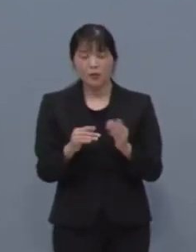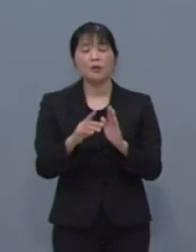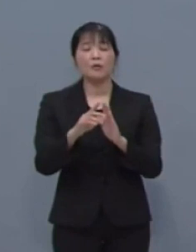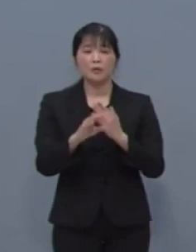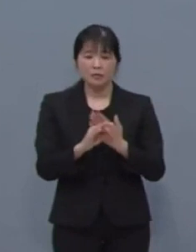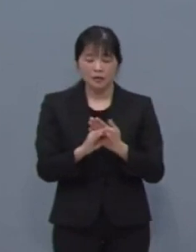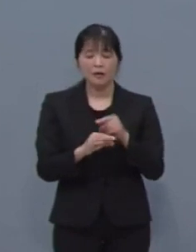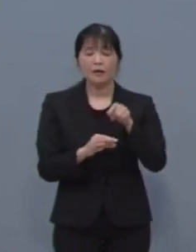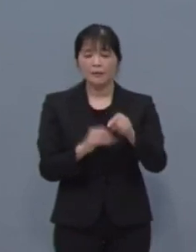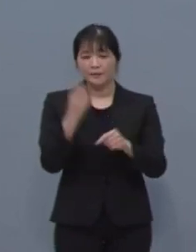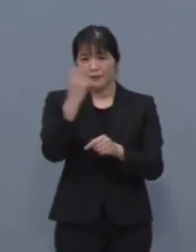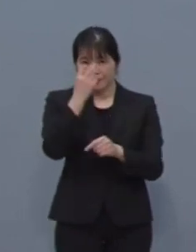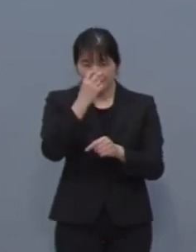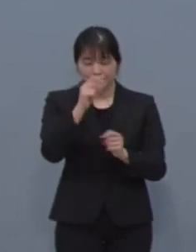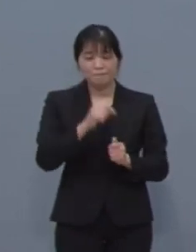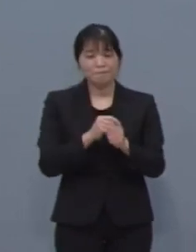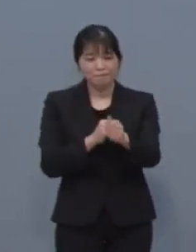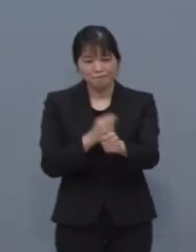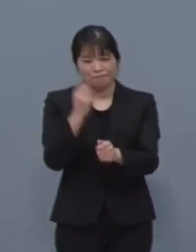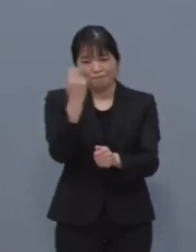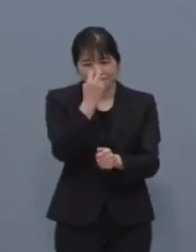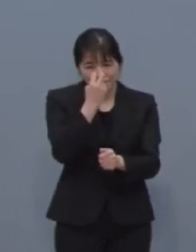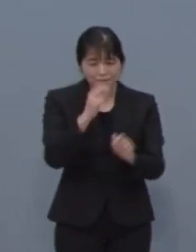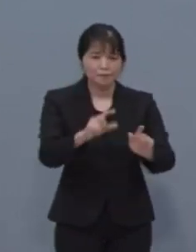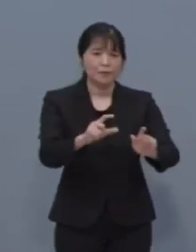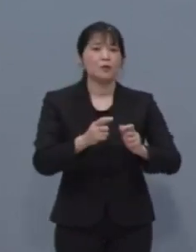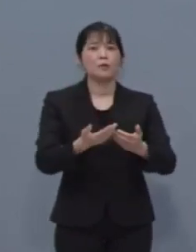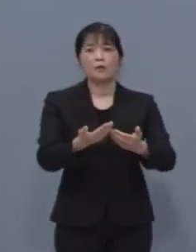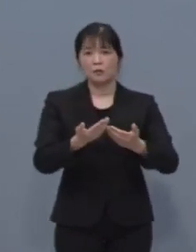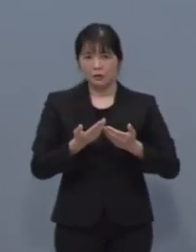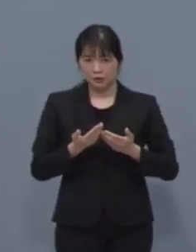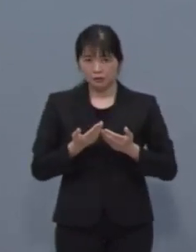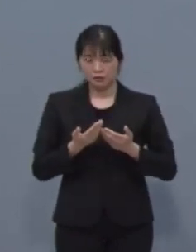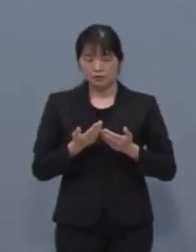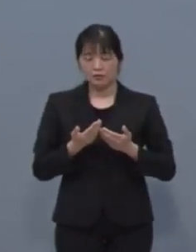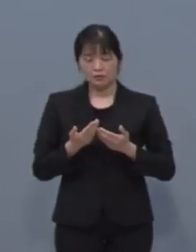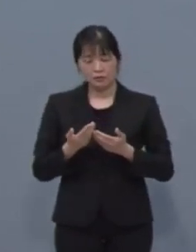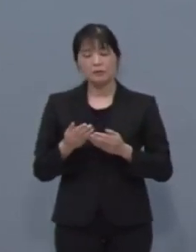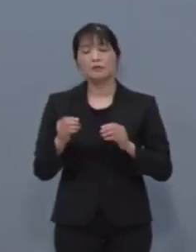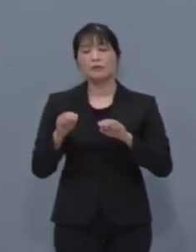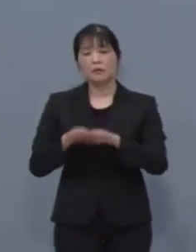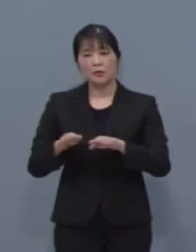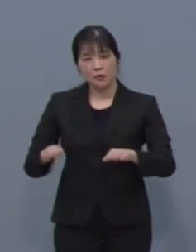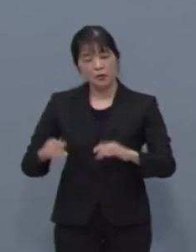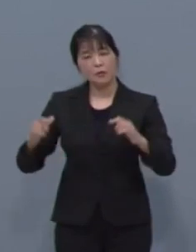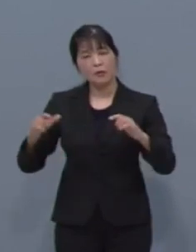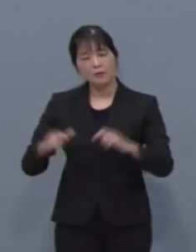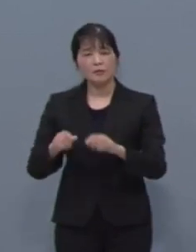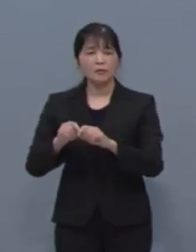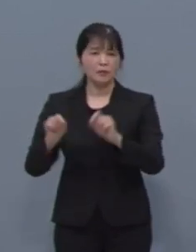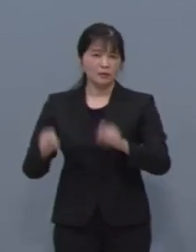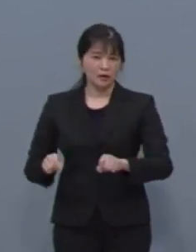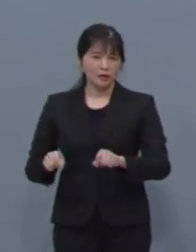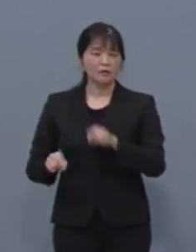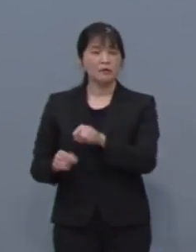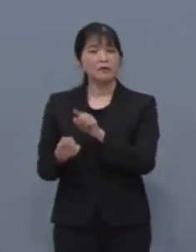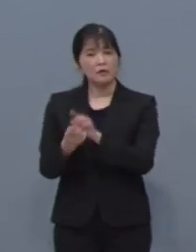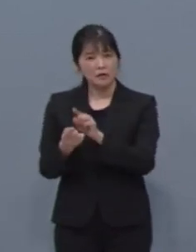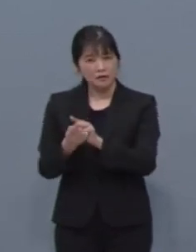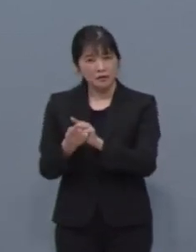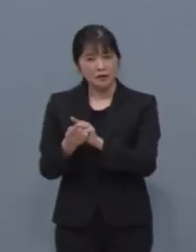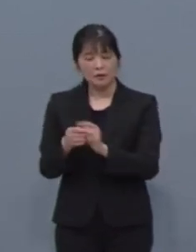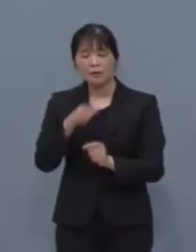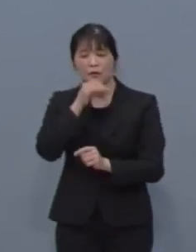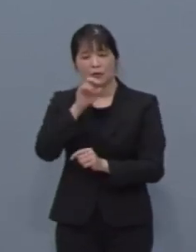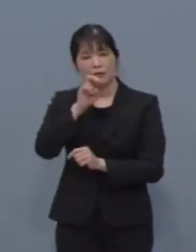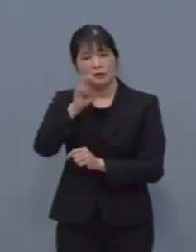チームを派遣してレポートを作らせますまた少子化対策としては20歳になったら希望者全員の精子と